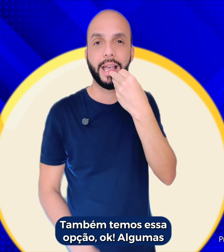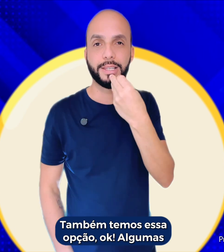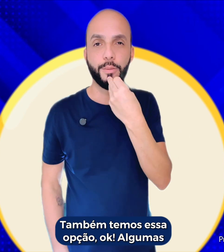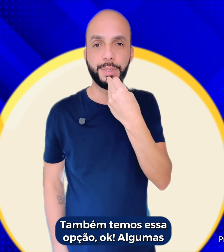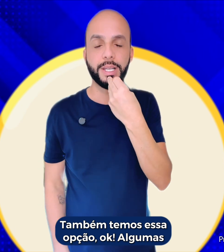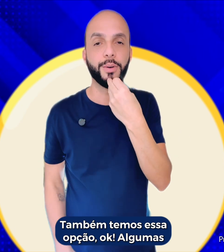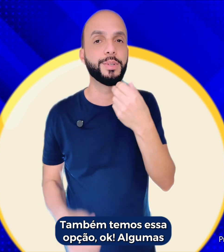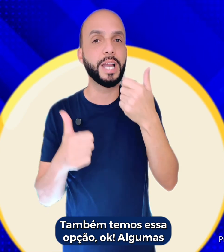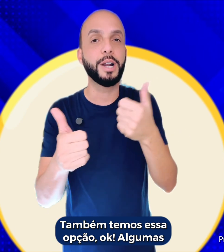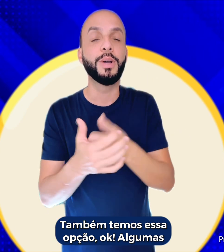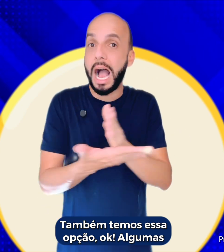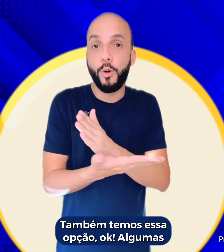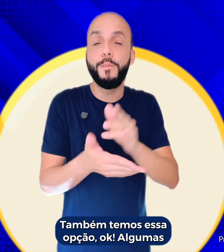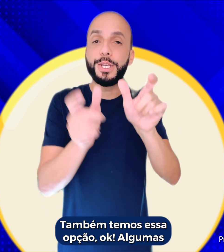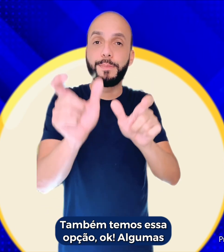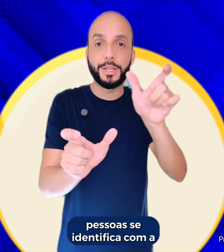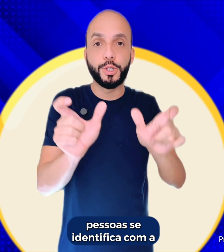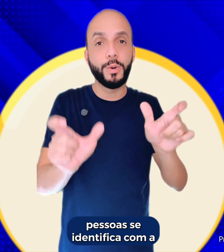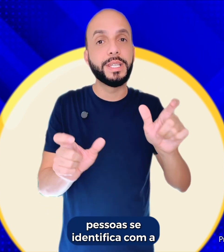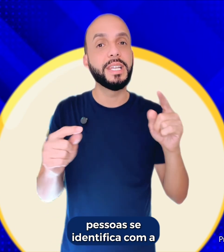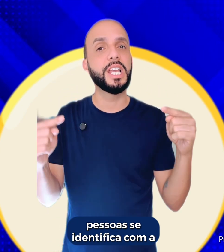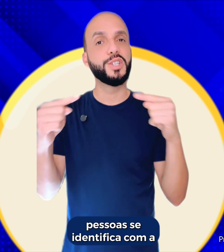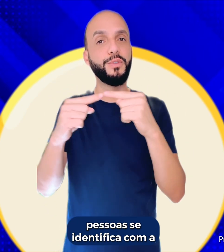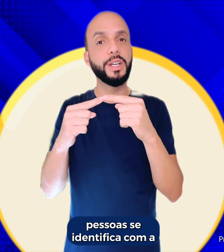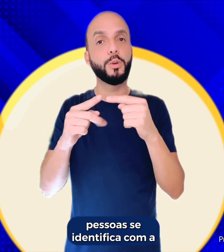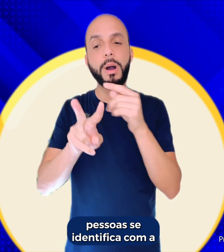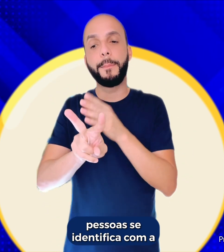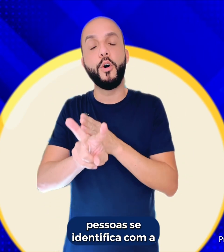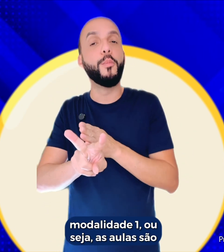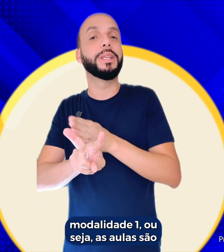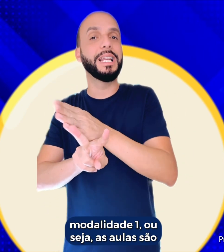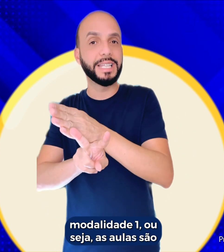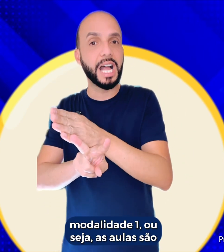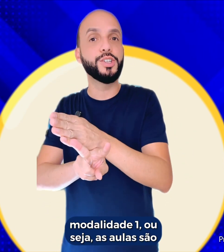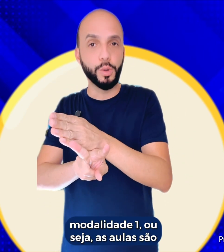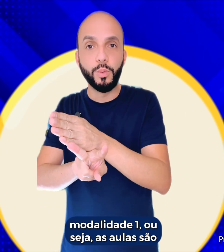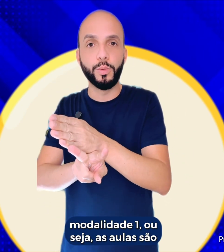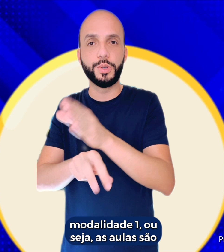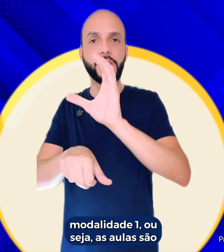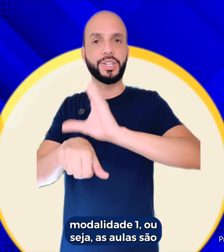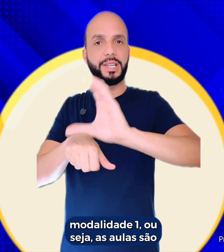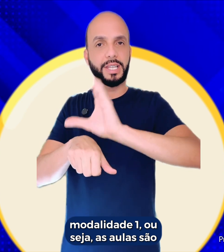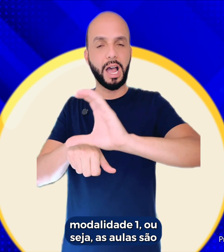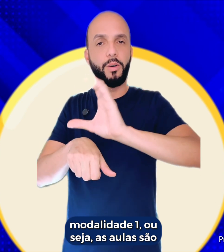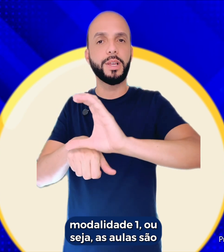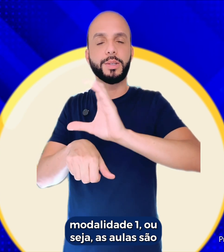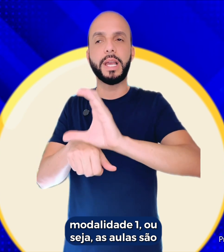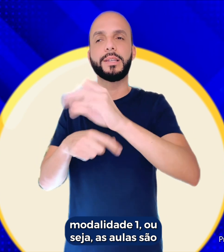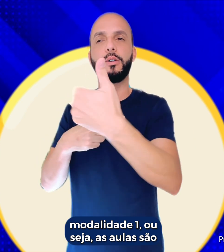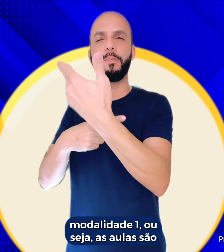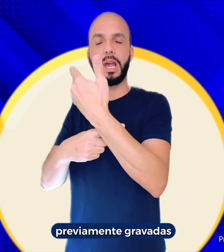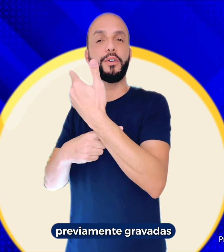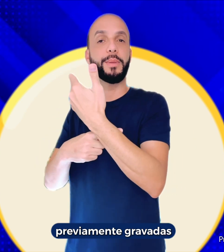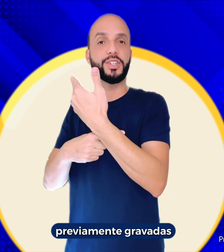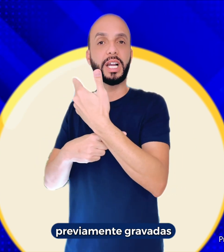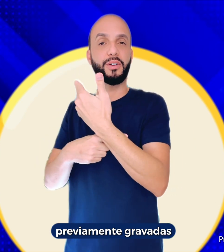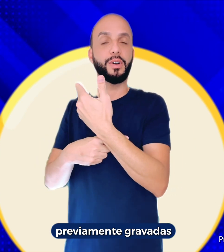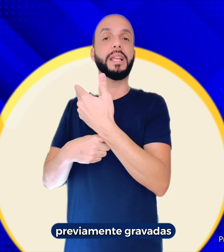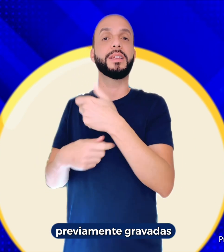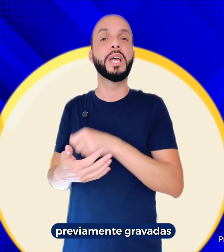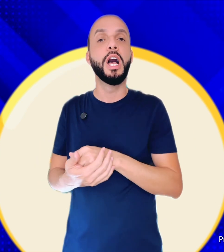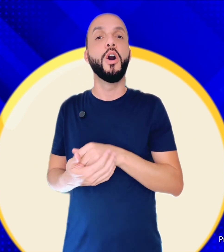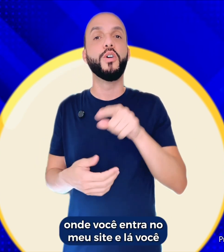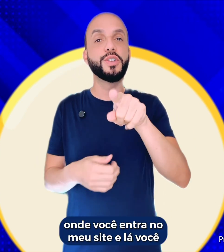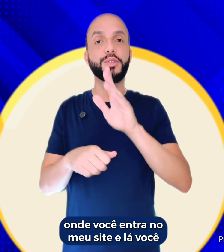temos essa opção, certo? Algumas pessoas se identificam com a modalidade 1, ou seja, as aulas que são previamente